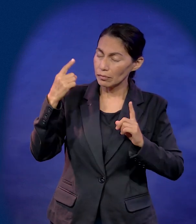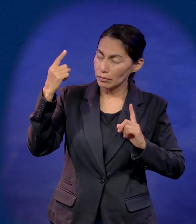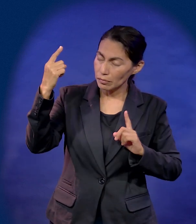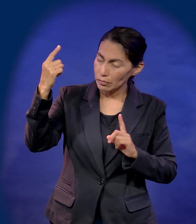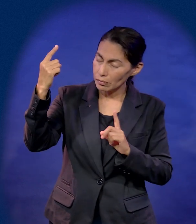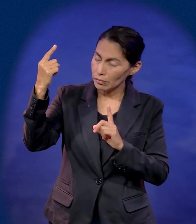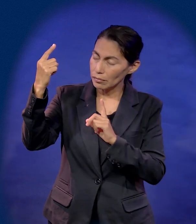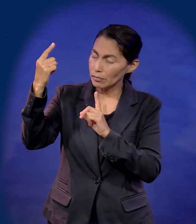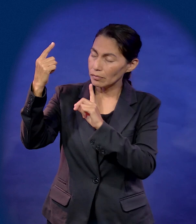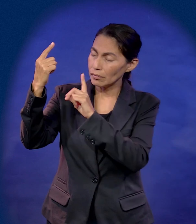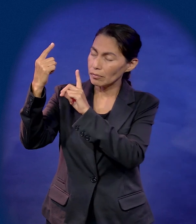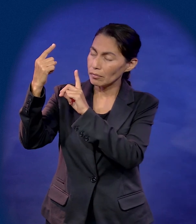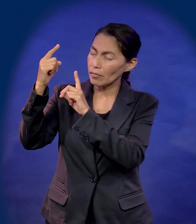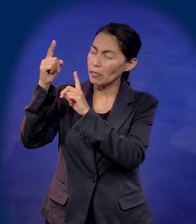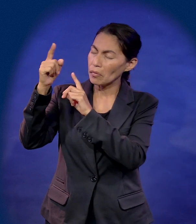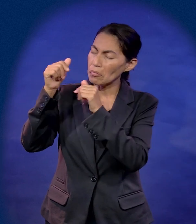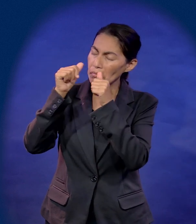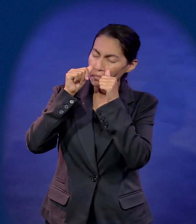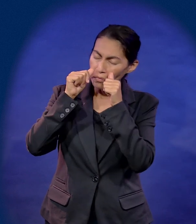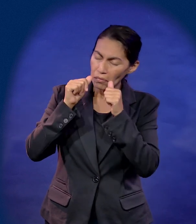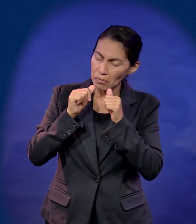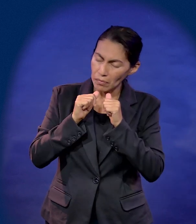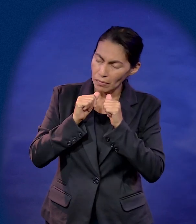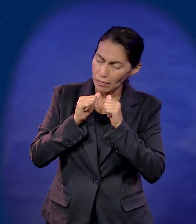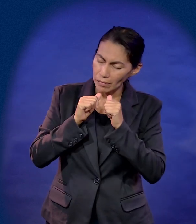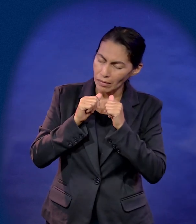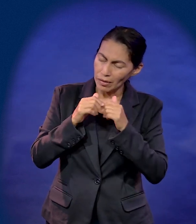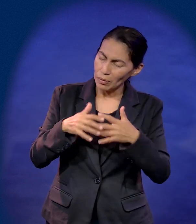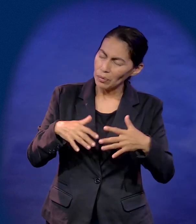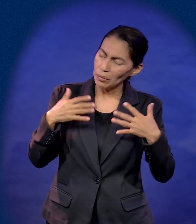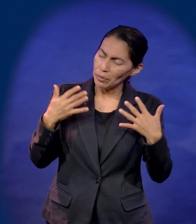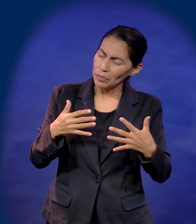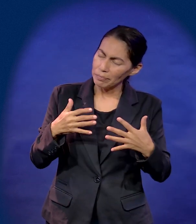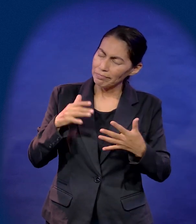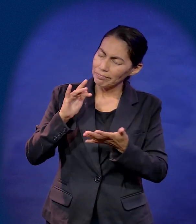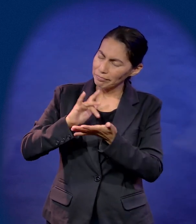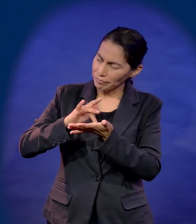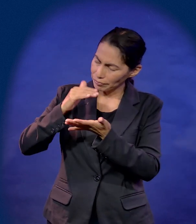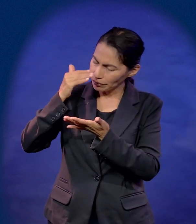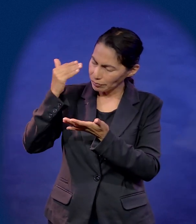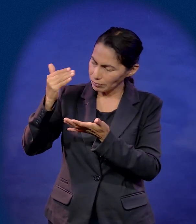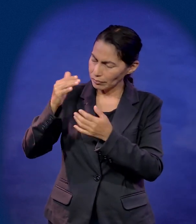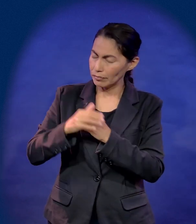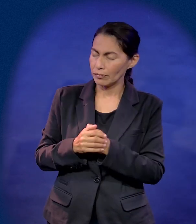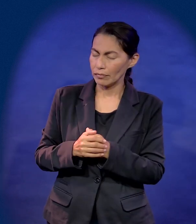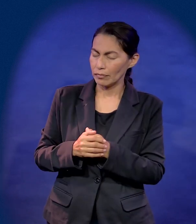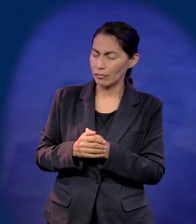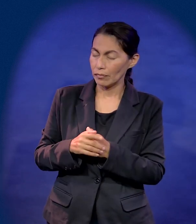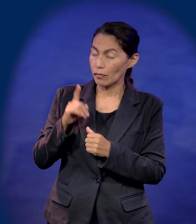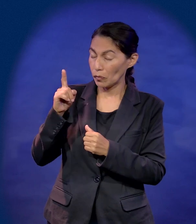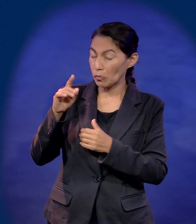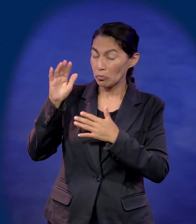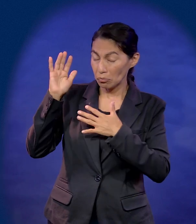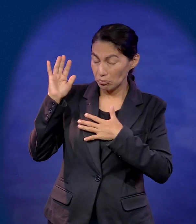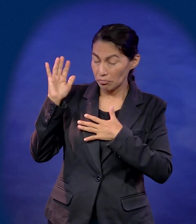porque prometiste que cuando nos acercáramos, tú siempre escuchas.